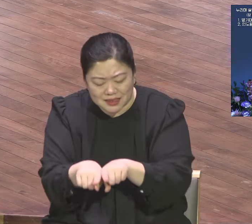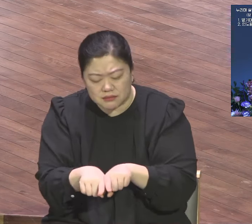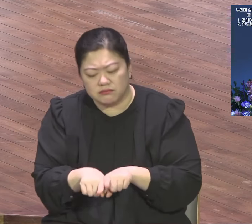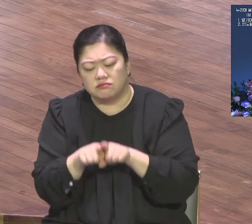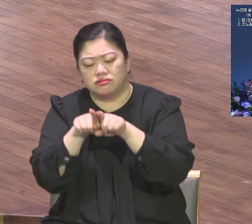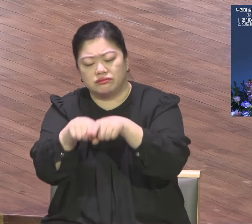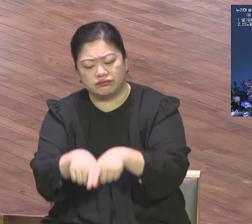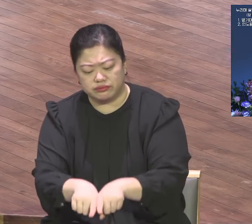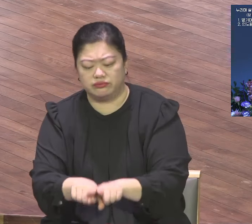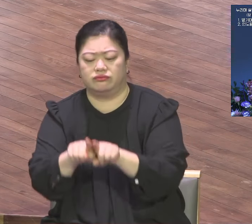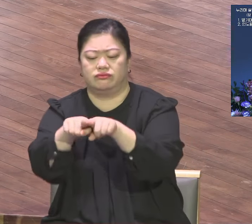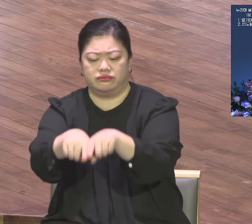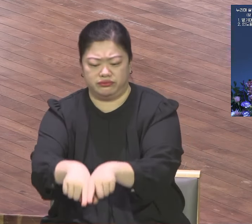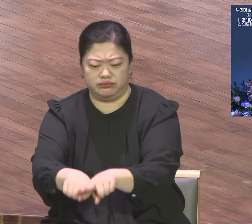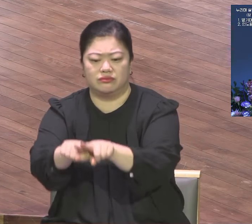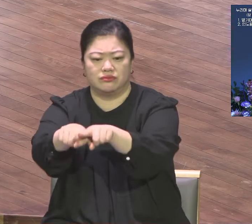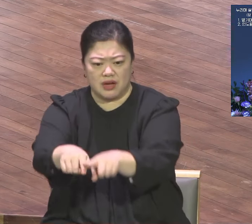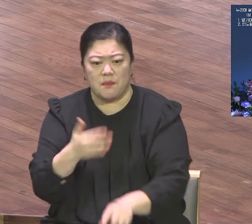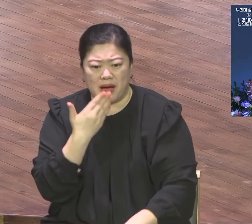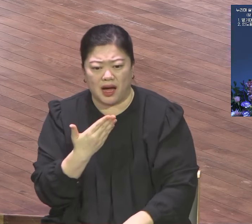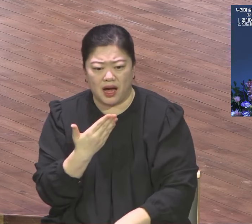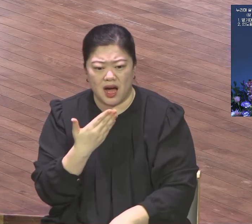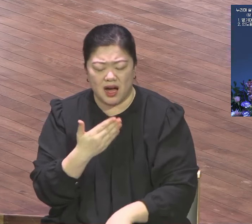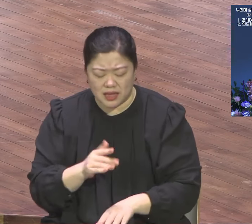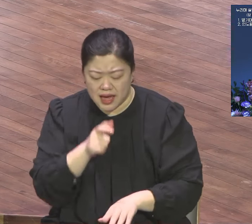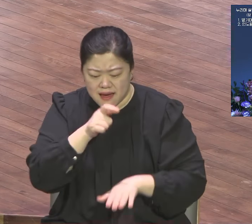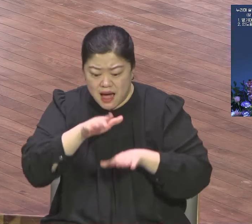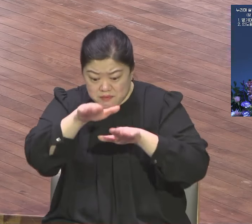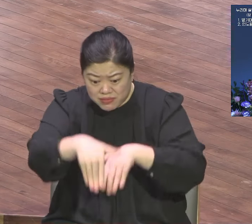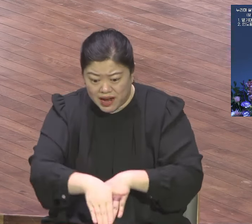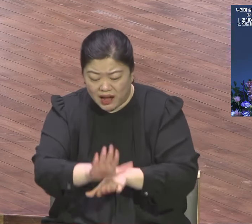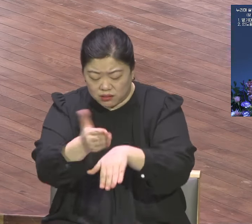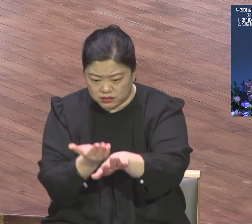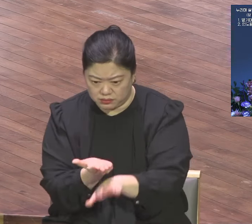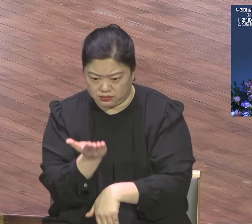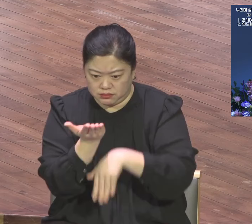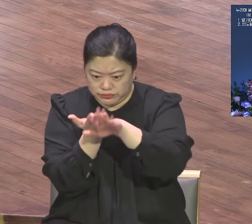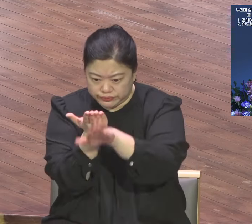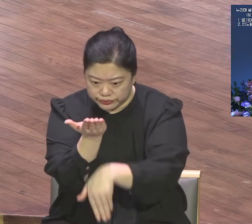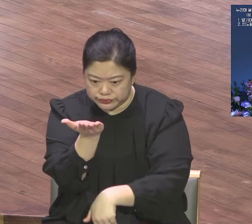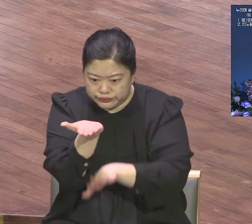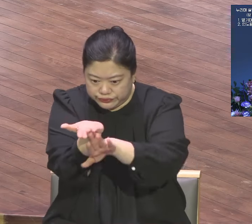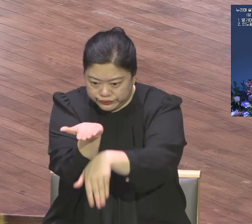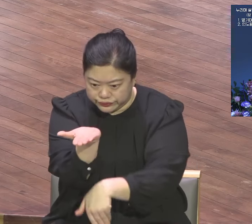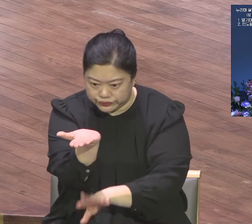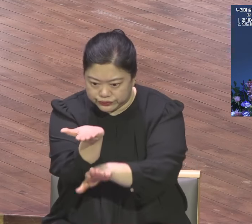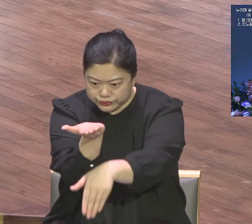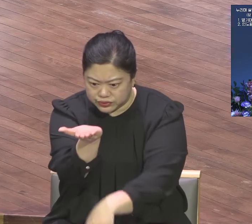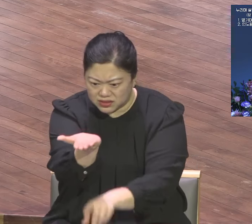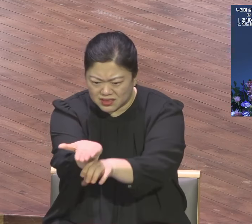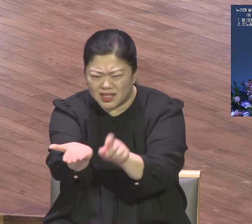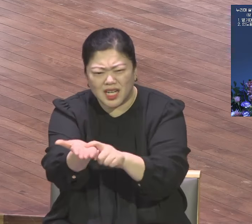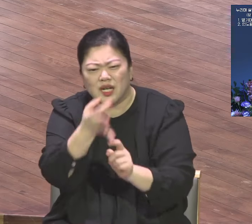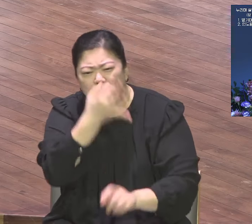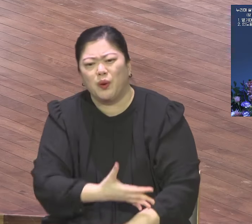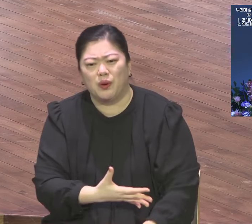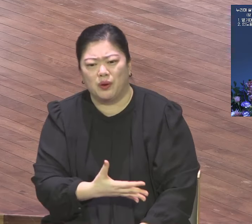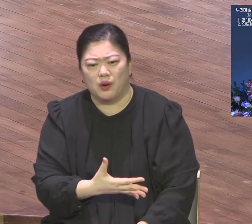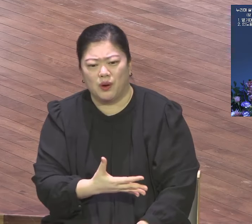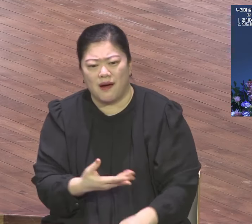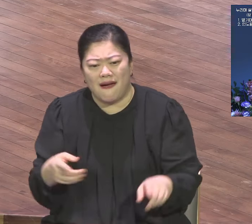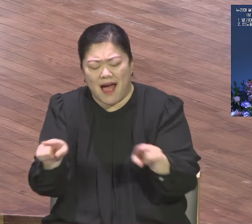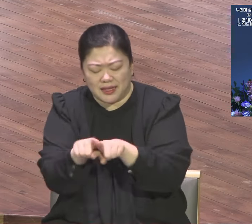가지. 아 그렇군요. 파도를 잘 타면 되네요. 파도 잘 타시 바랍니다. 뭐 요래